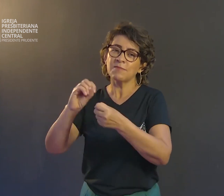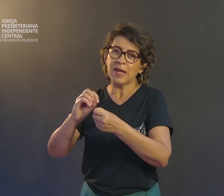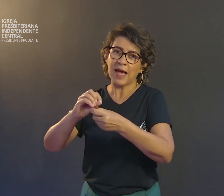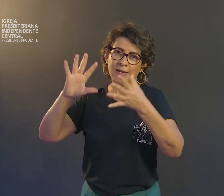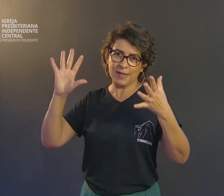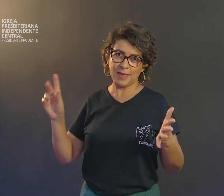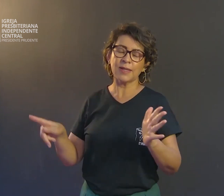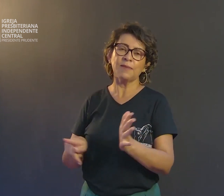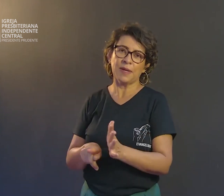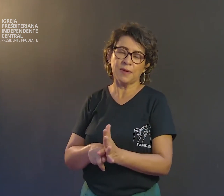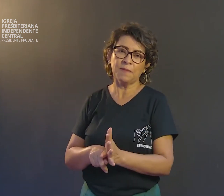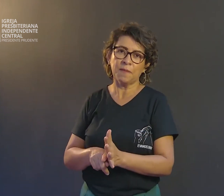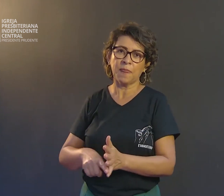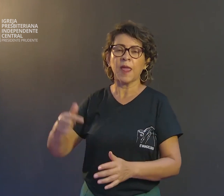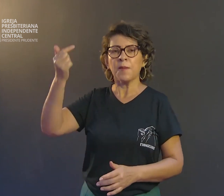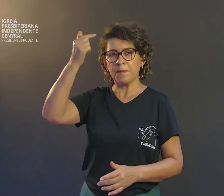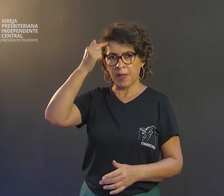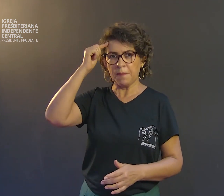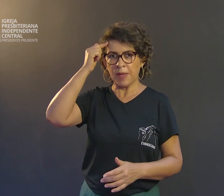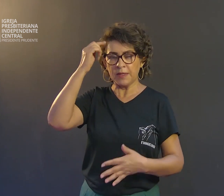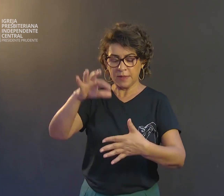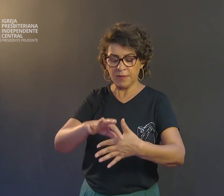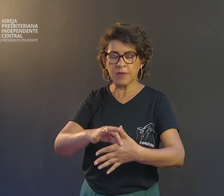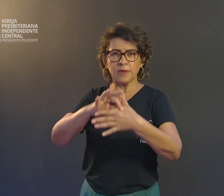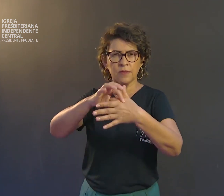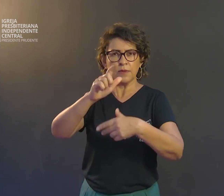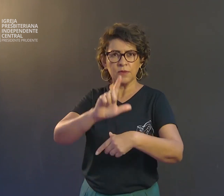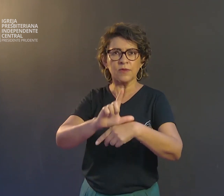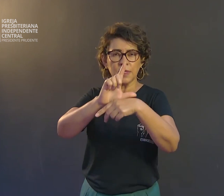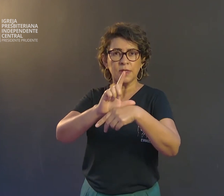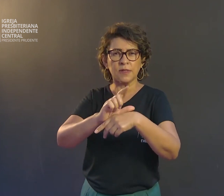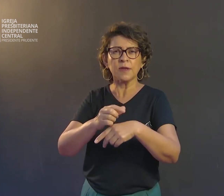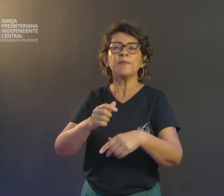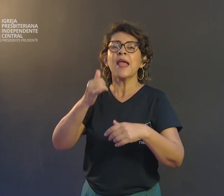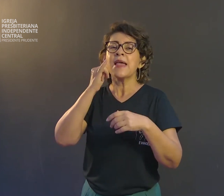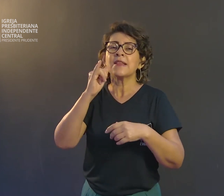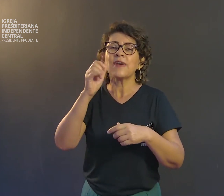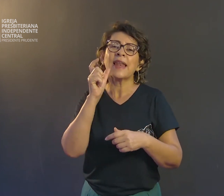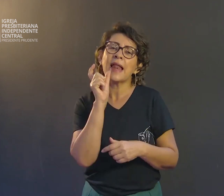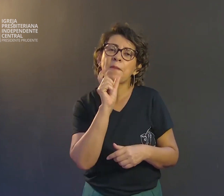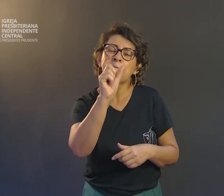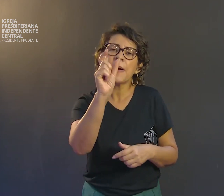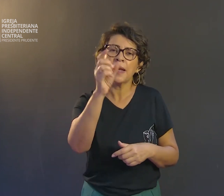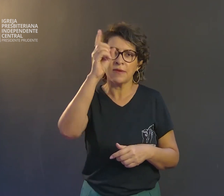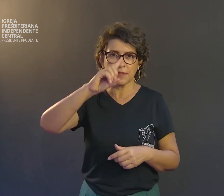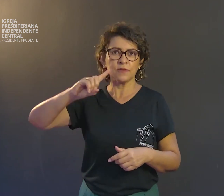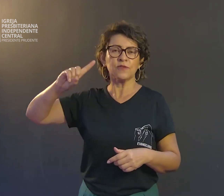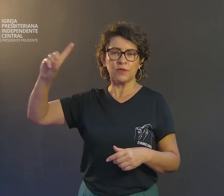Lembre-se dos seus líderes, que lhes falaram a palavra de Deus. Observem bem o resultado da sua vida que tiveram